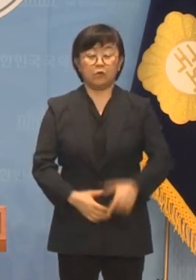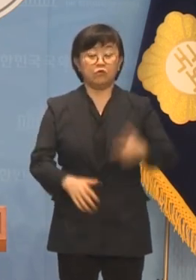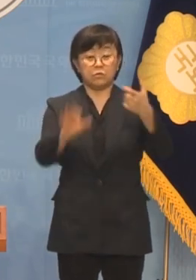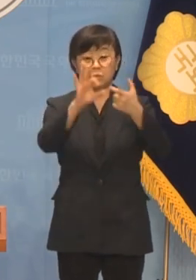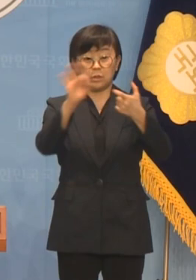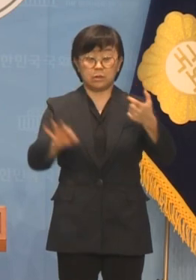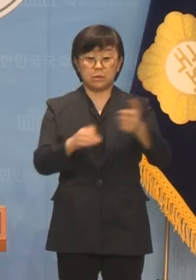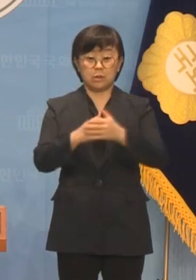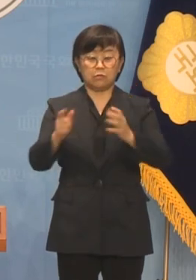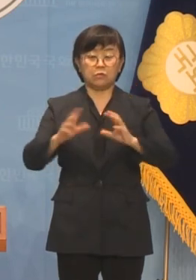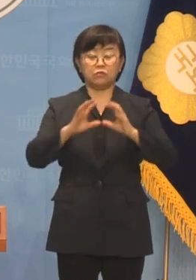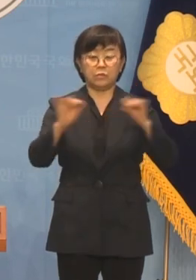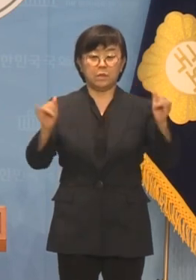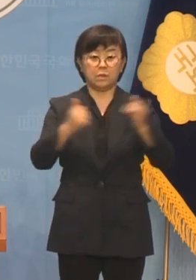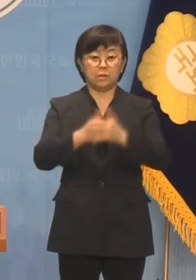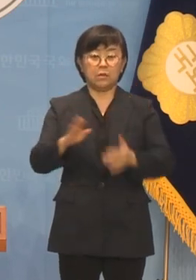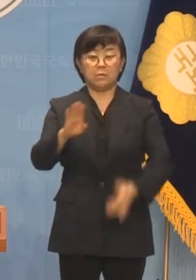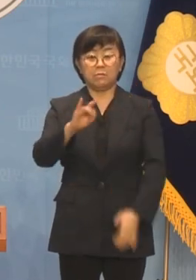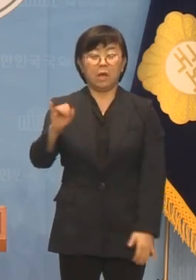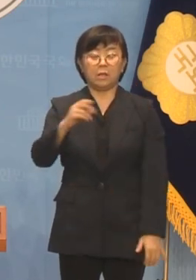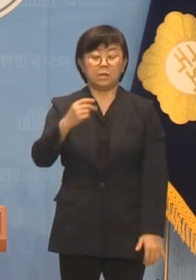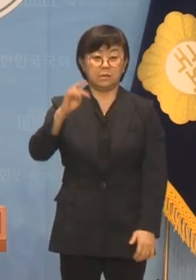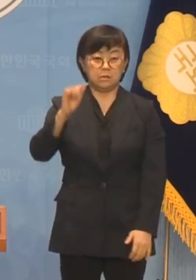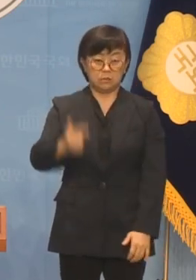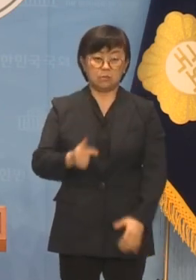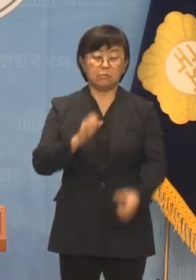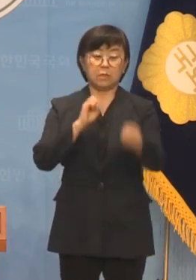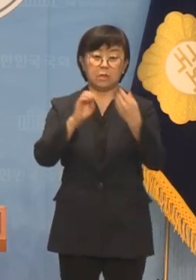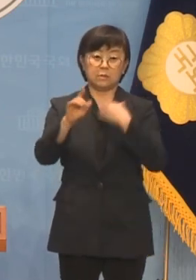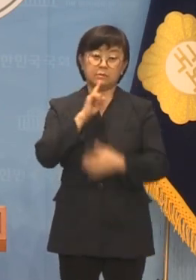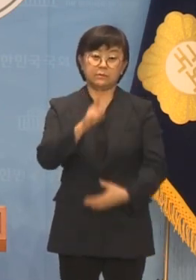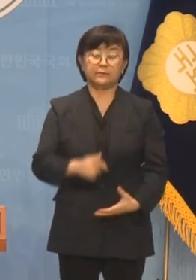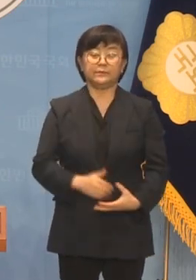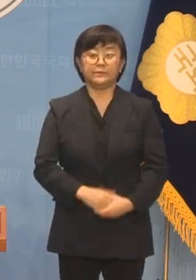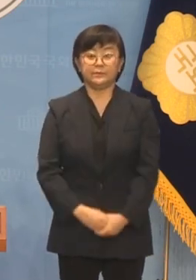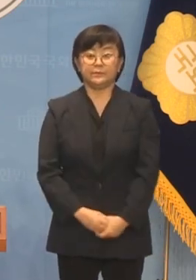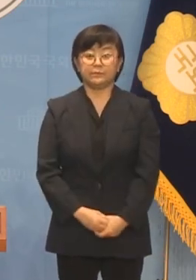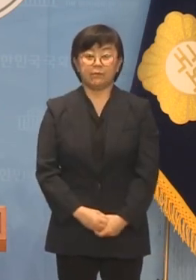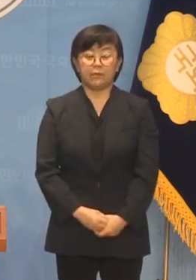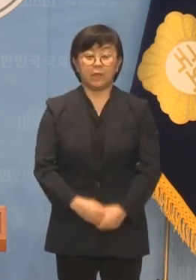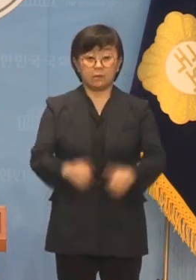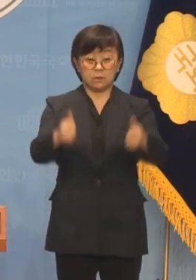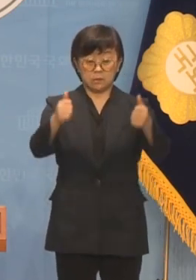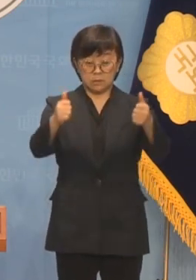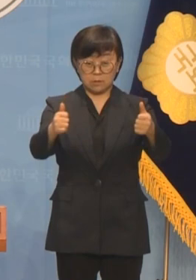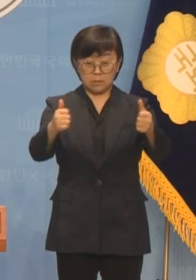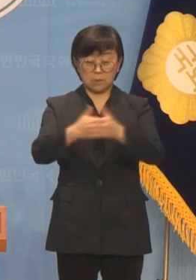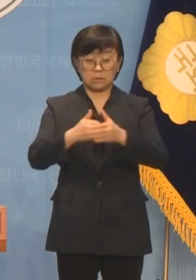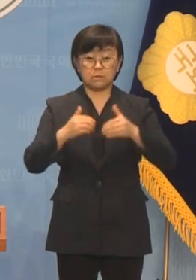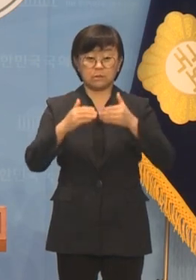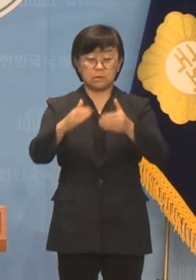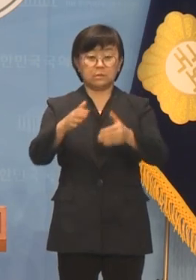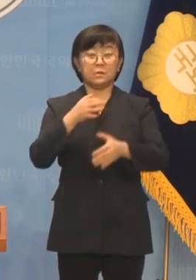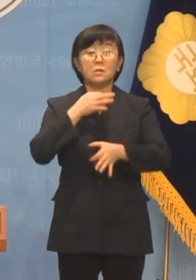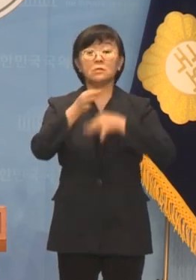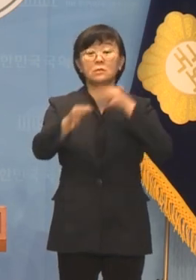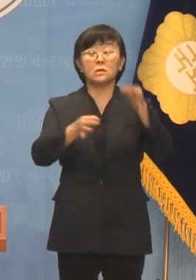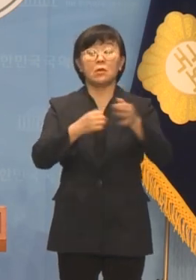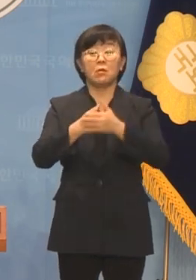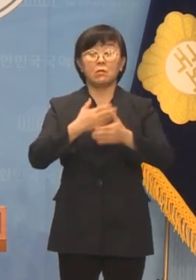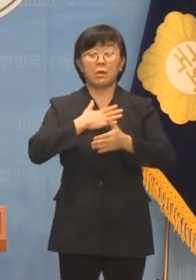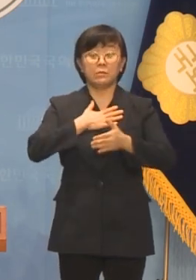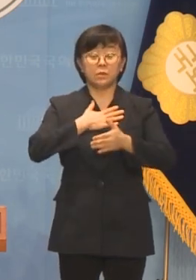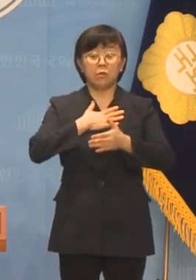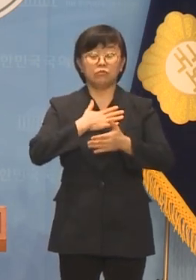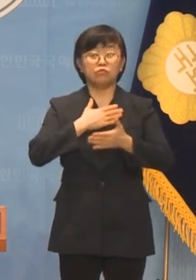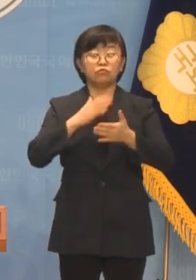60%에 가까운 국민이 바이든으로 들린다고 답했습니다. 재판에서 진행된 음성 감정 등에서는